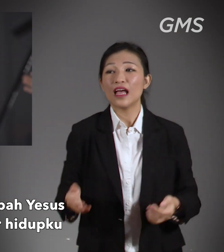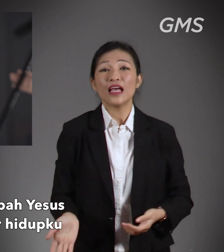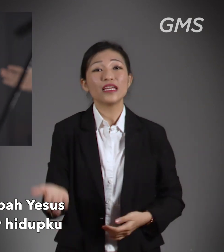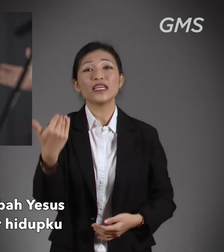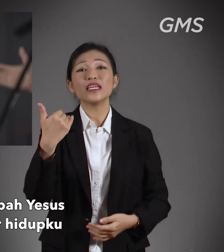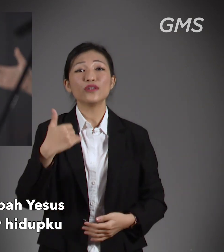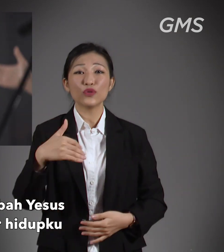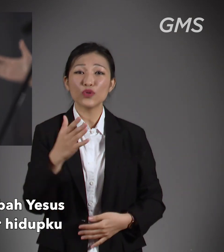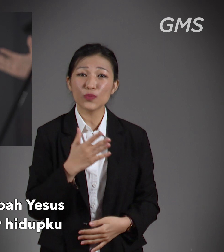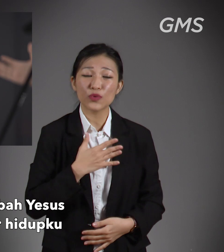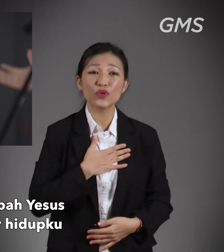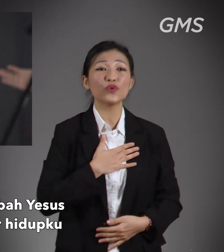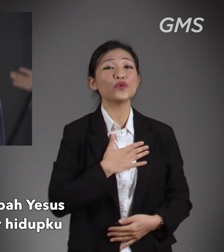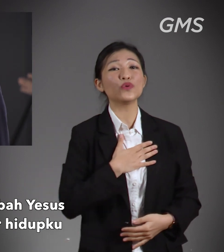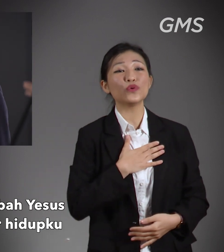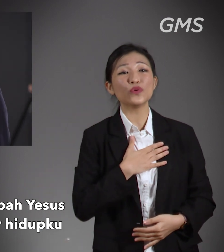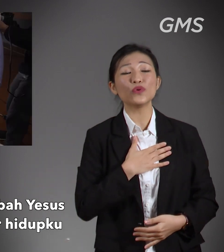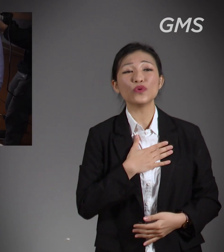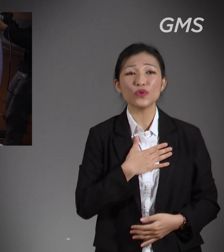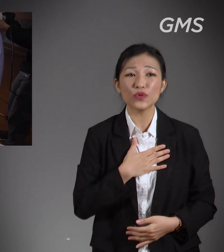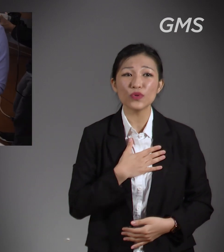seumur hidupku.